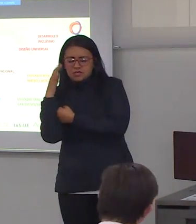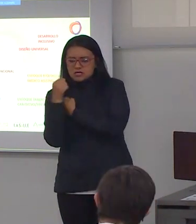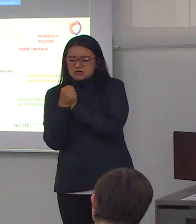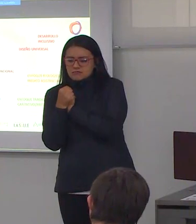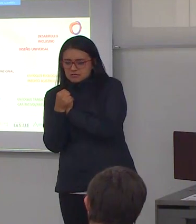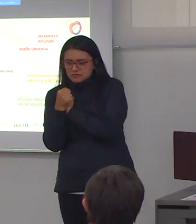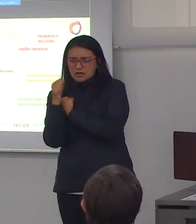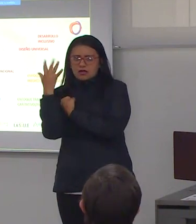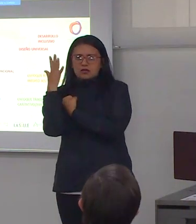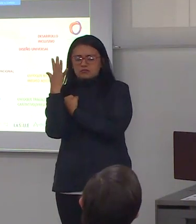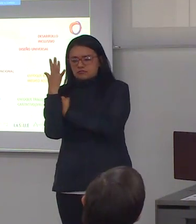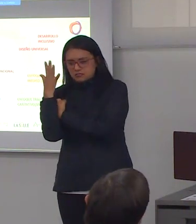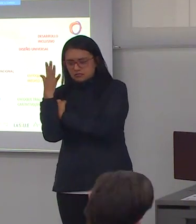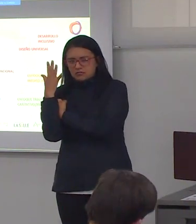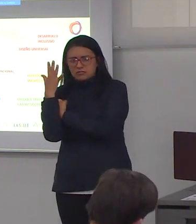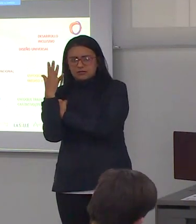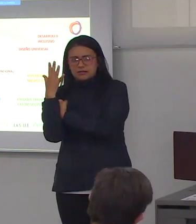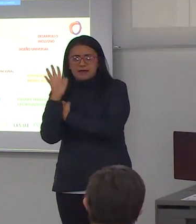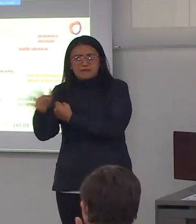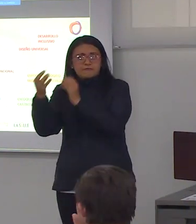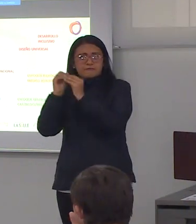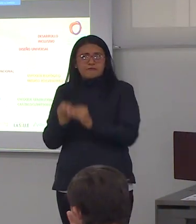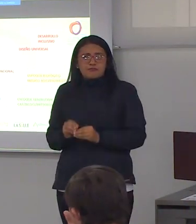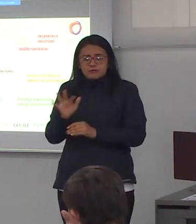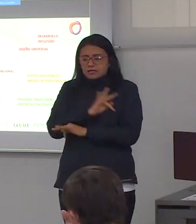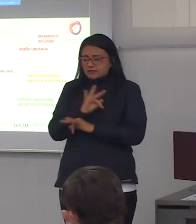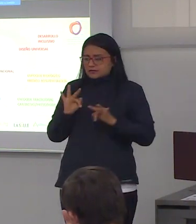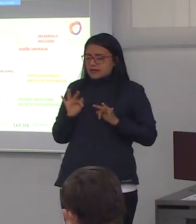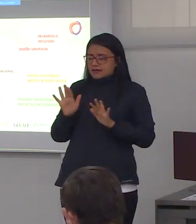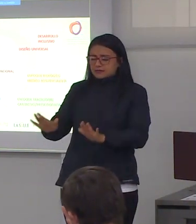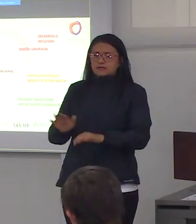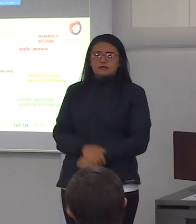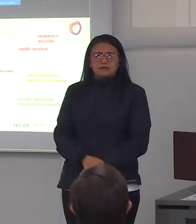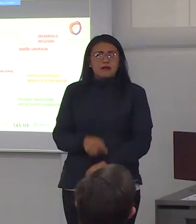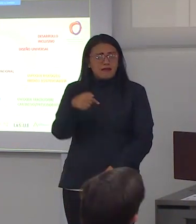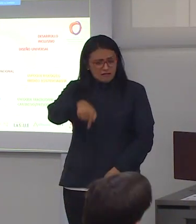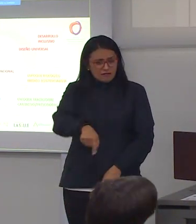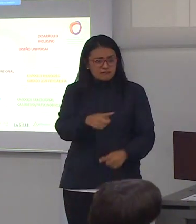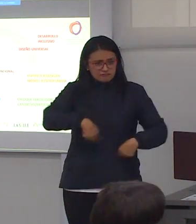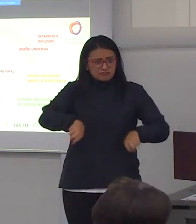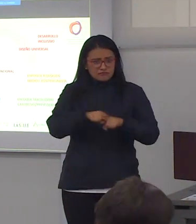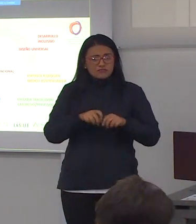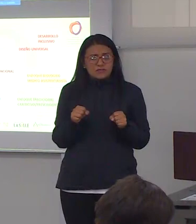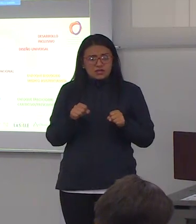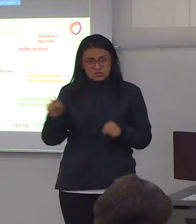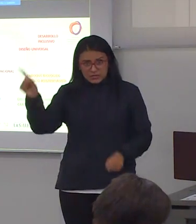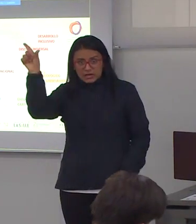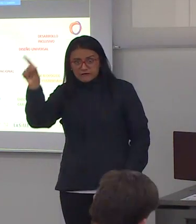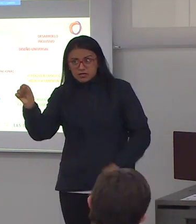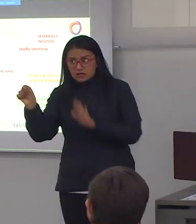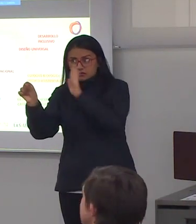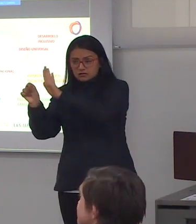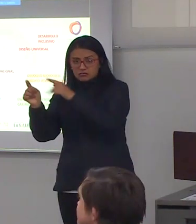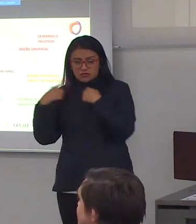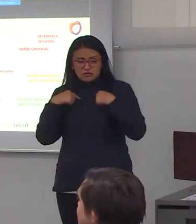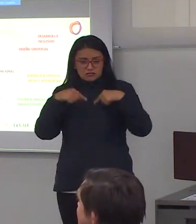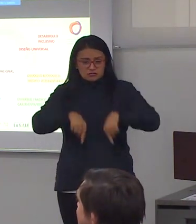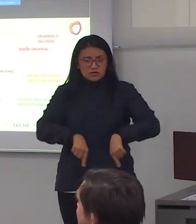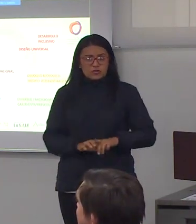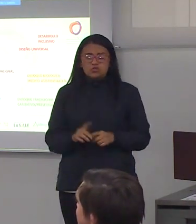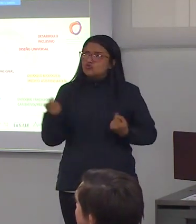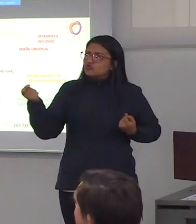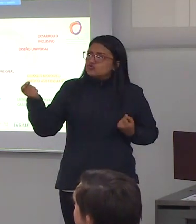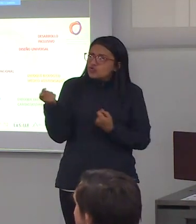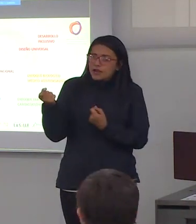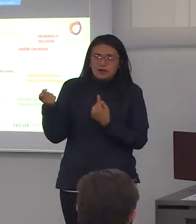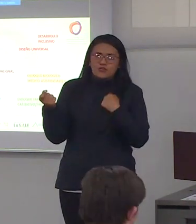diferentes espacios porque es que no esa es la forma del tratamiento aquí también pasa no solo pasa en África está muy cerquita